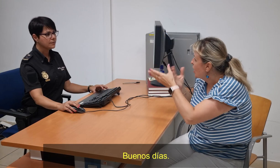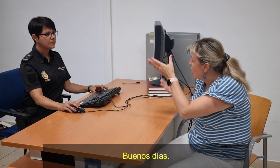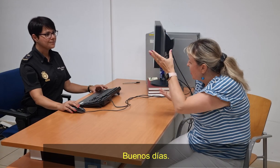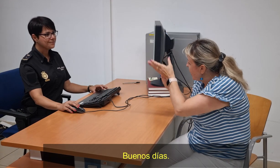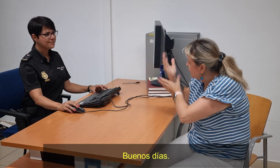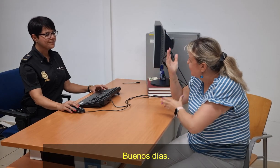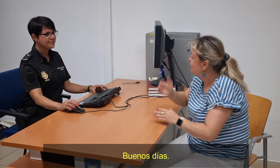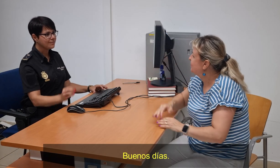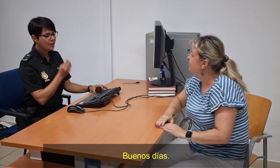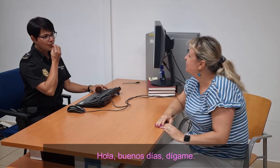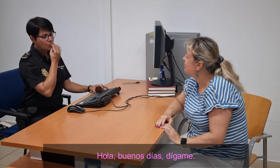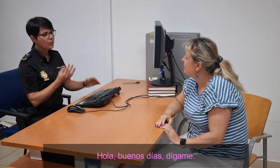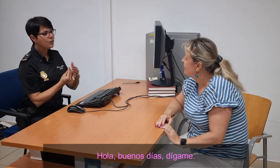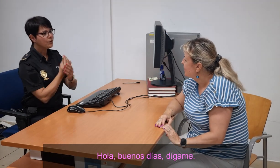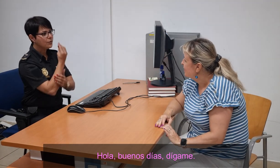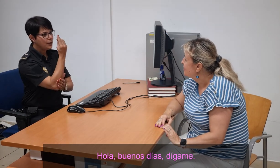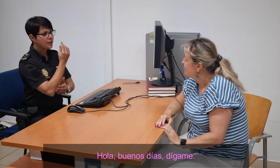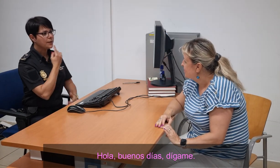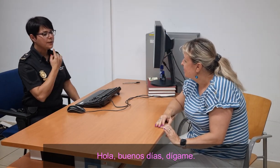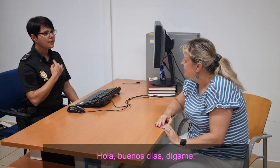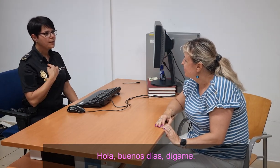Buenos días. Hola, buenos días. Dígame.